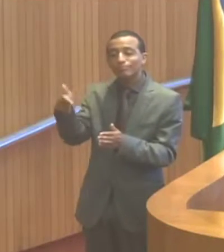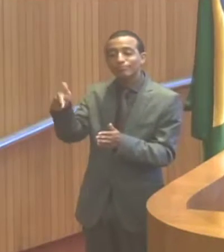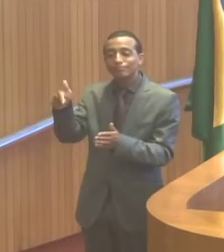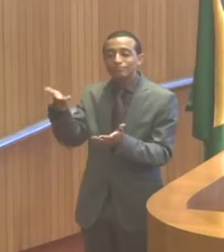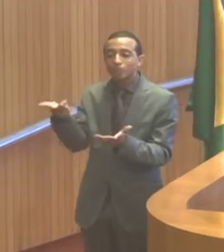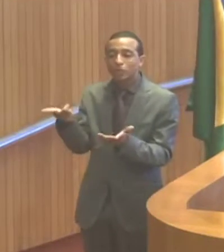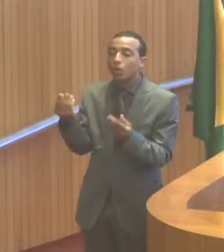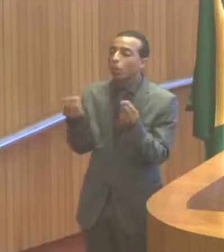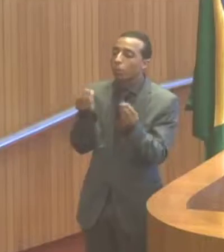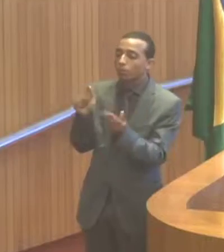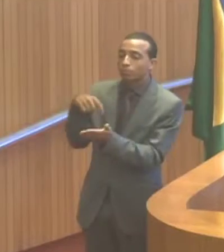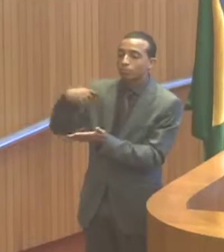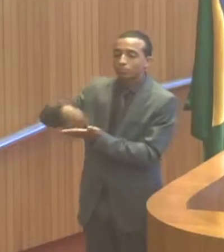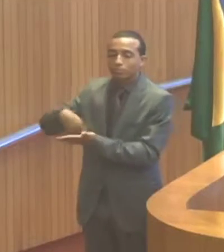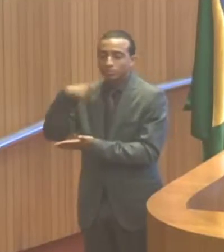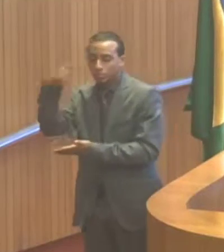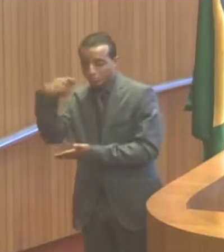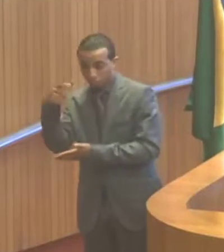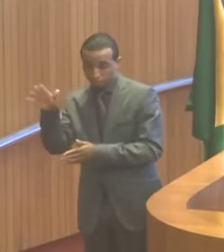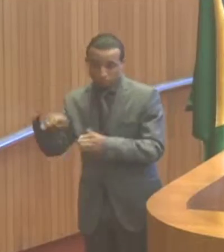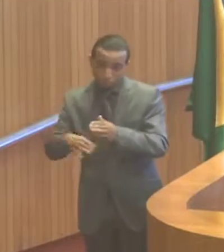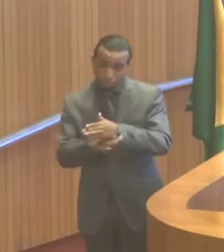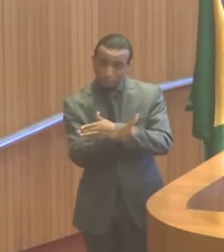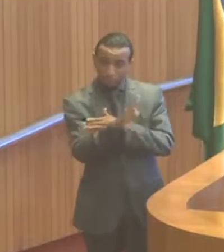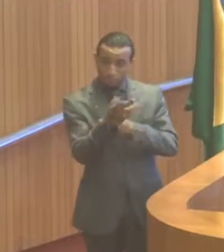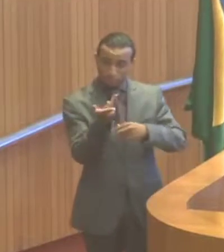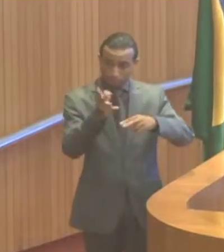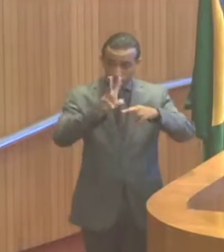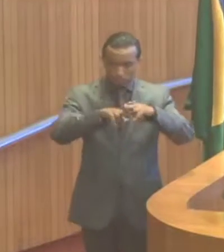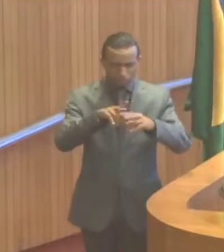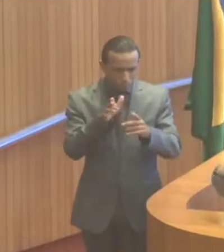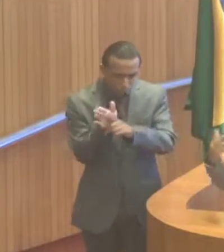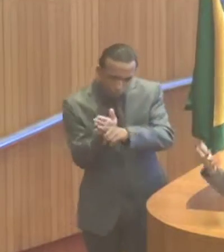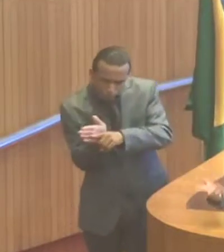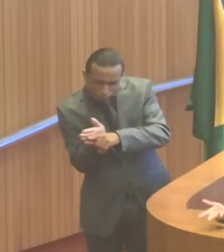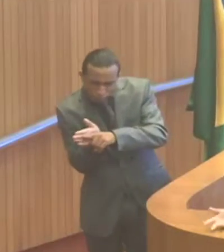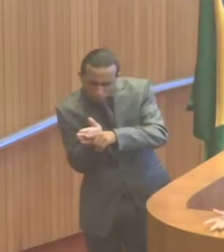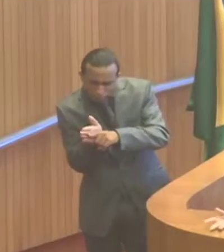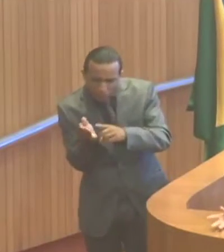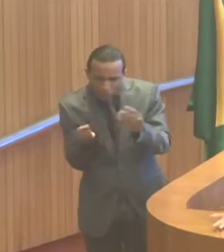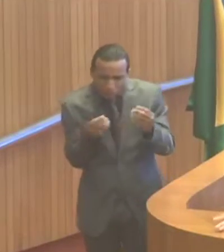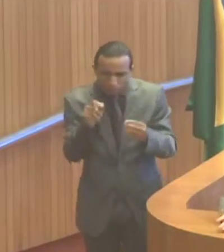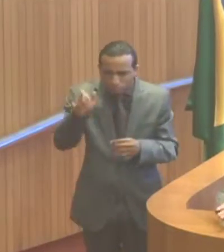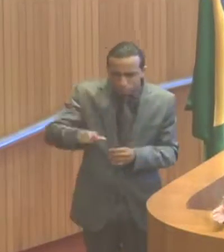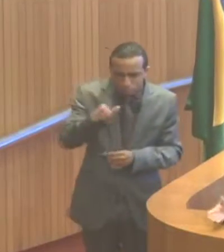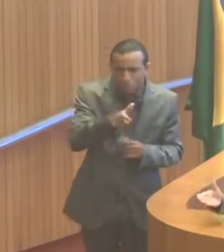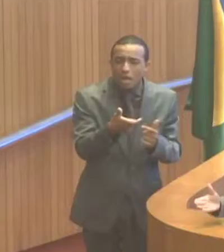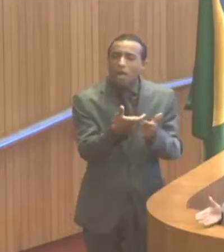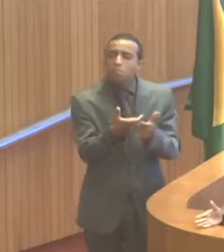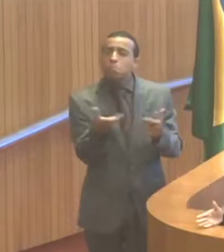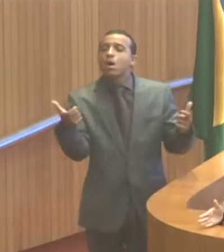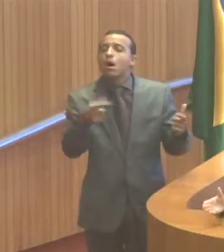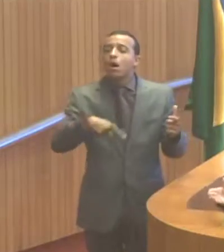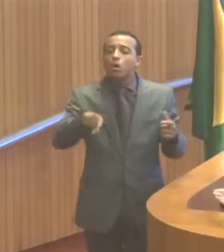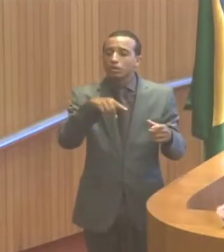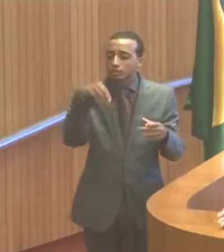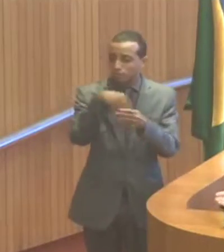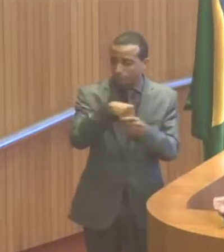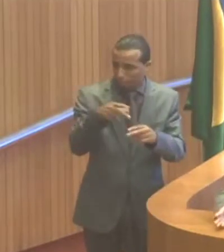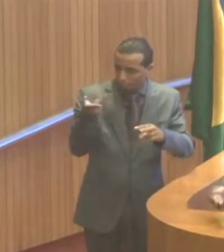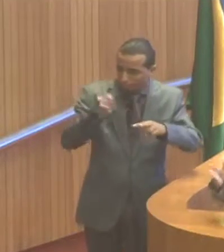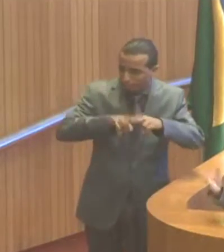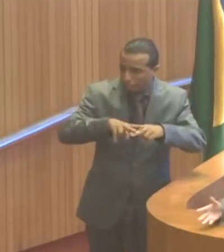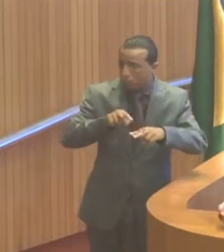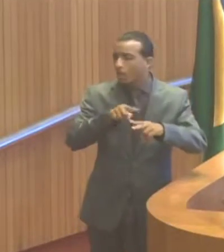nas delegacias. Lá, a maioria absoluta das pessoas que estão dentro do sistema prisional, elas são pessoas que estão